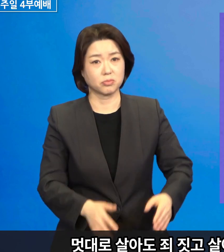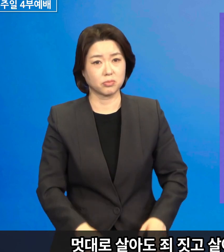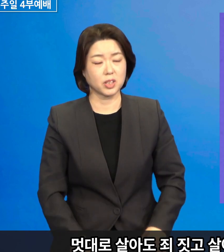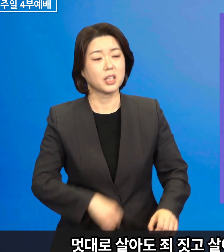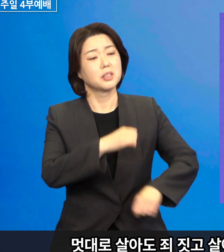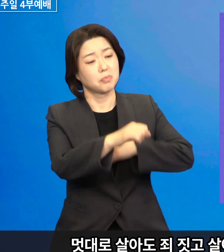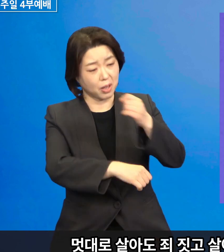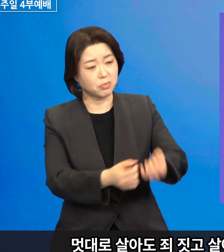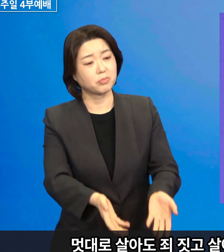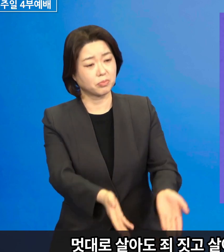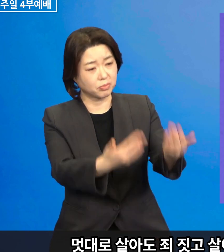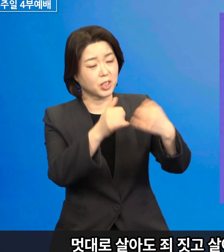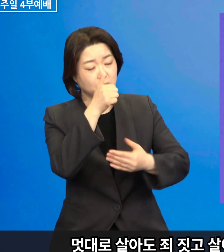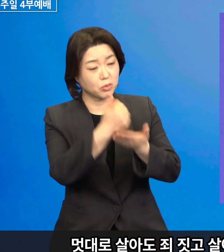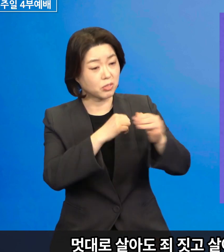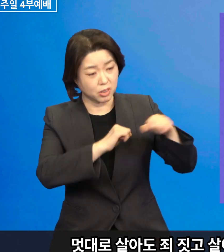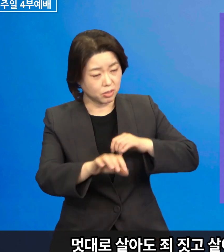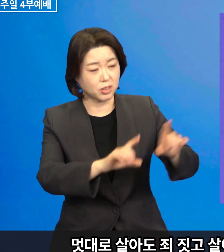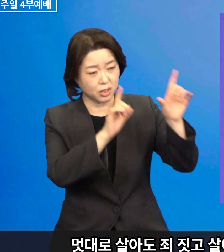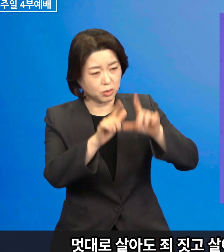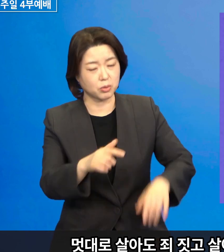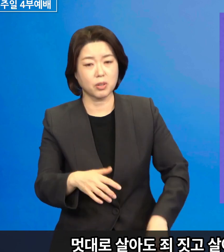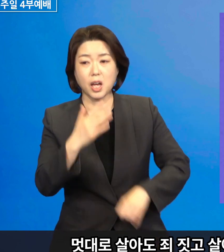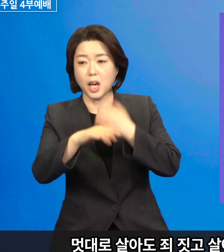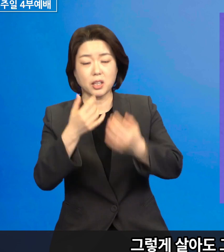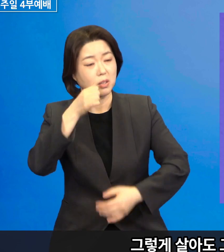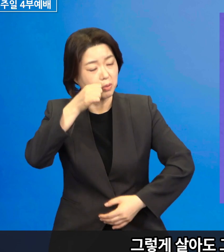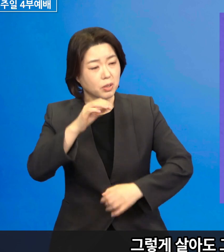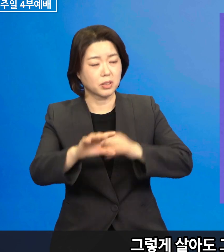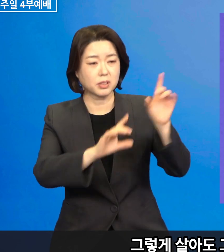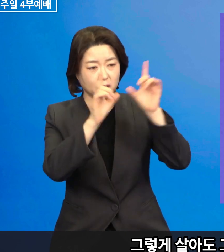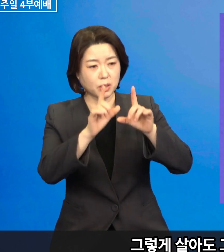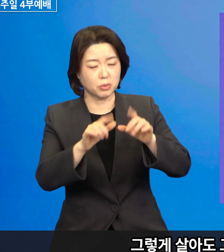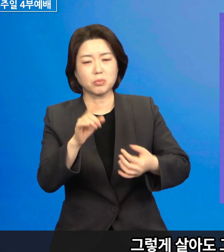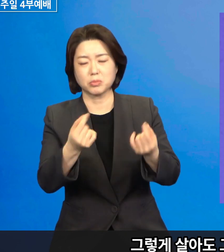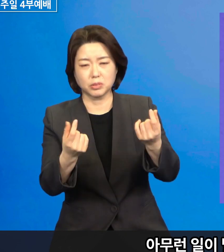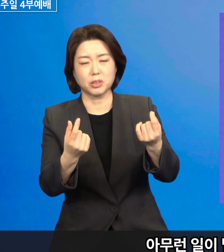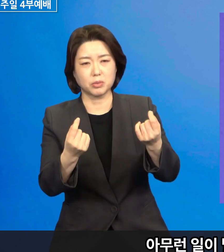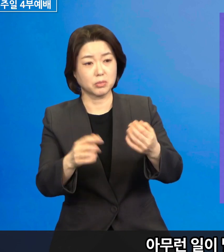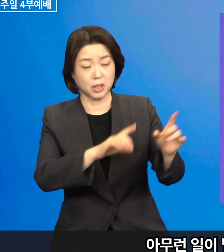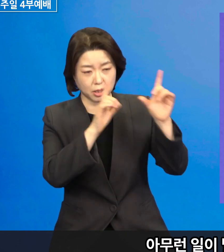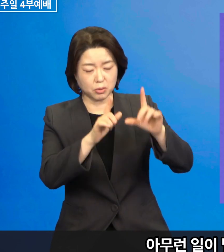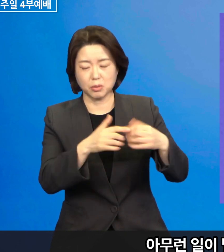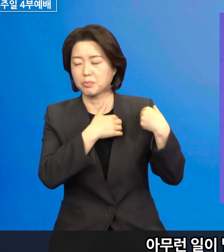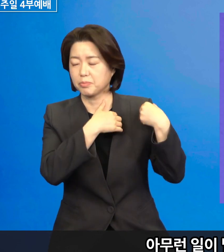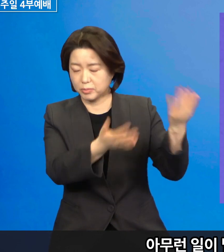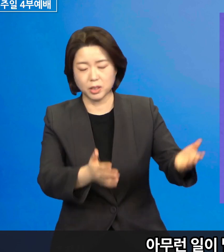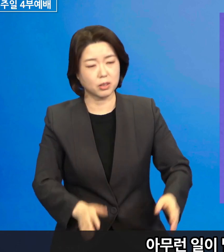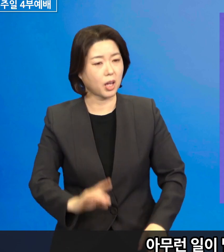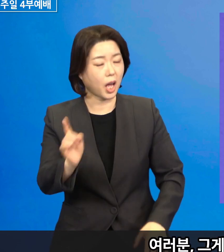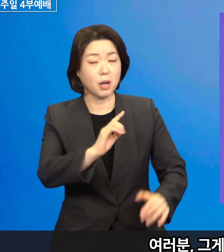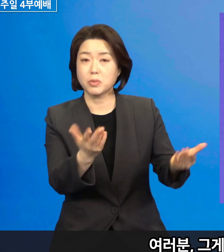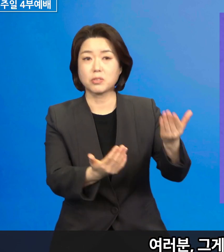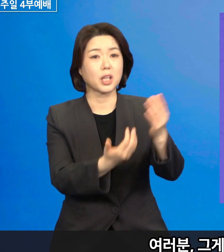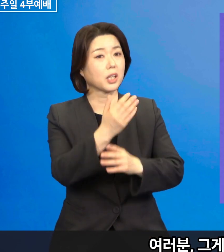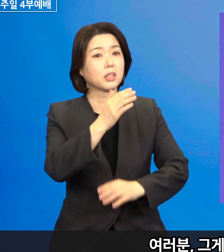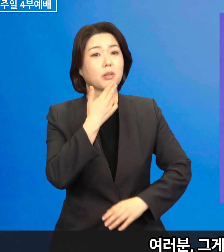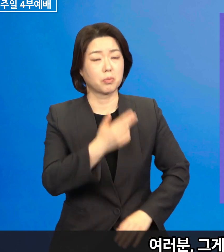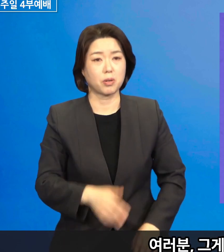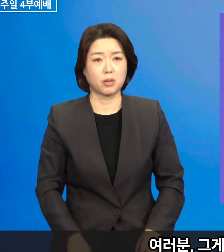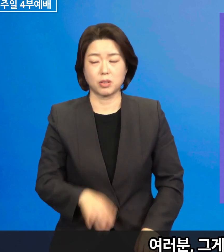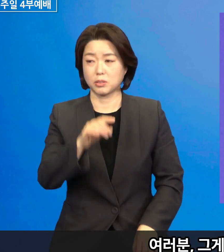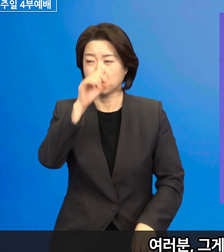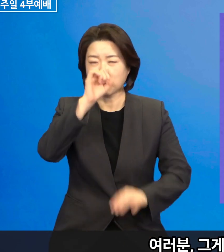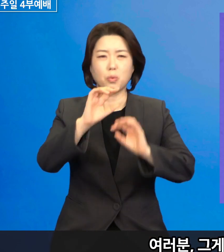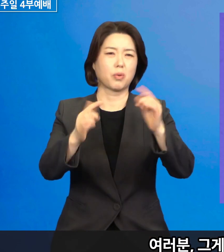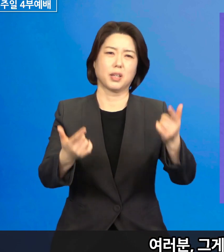멋대로 살아도, 죄짓고 살아도, 하나님 무시하고 살아도, 그렇게 살아도 그냥 내버려 둡니다. 아무런 일이 벌어지지 않아요. 여러분 그게 좋은 게